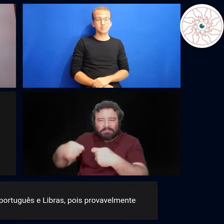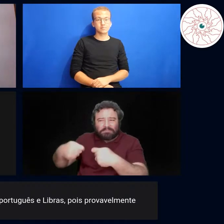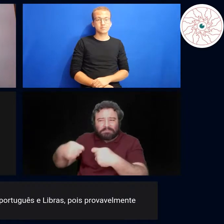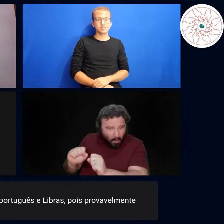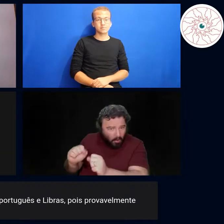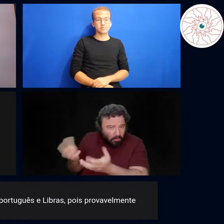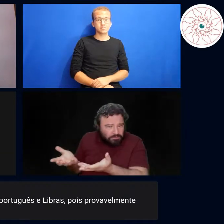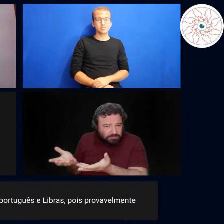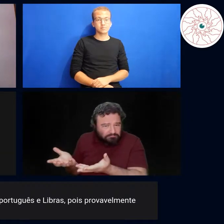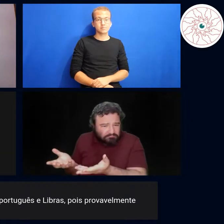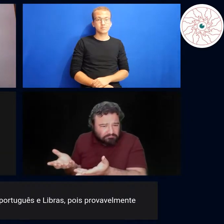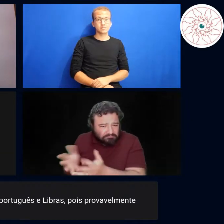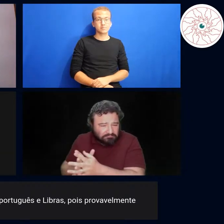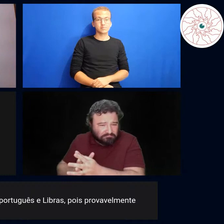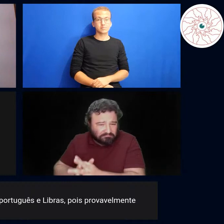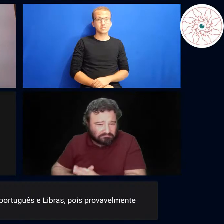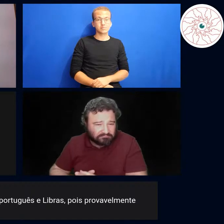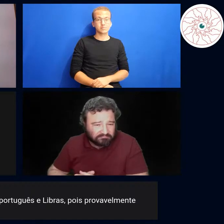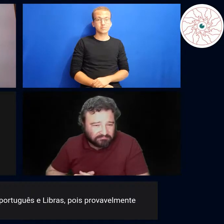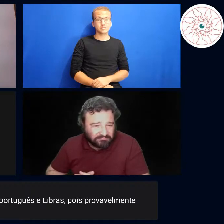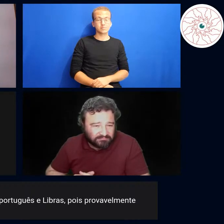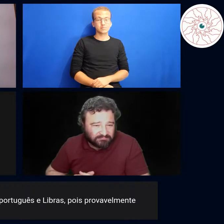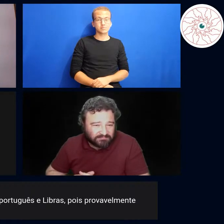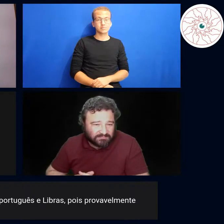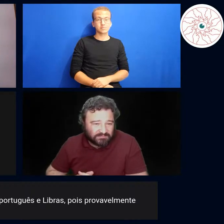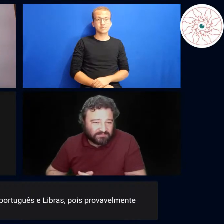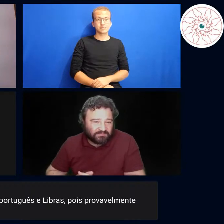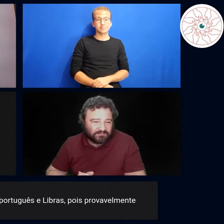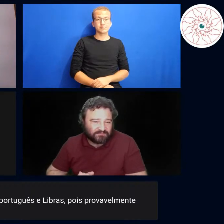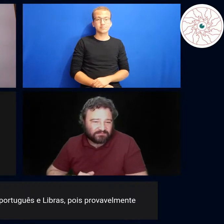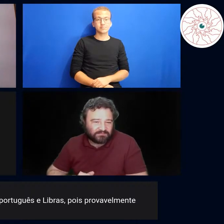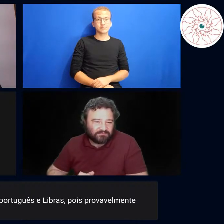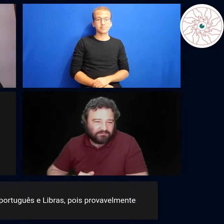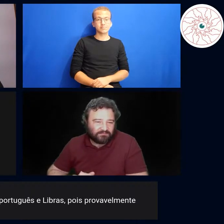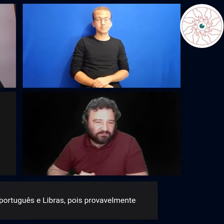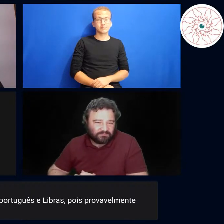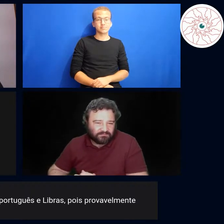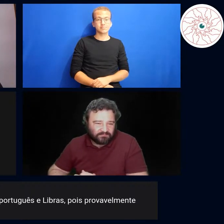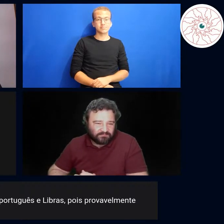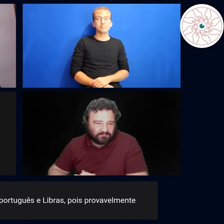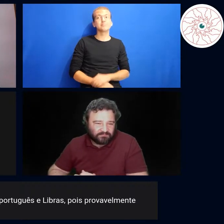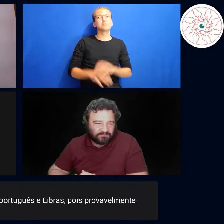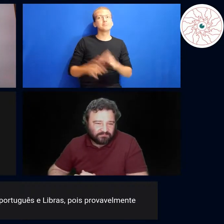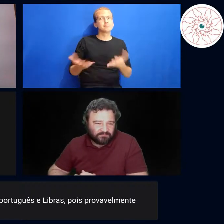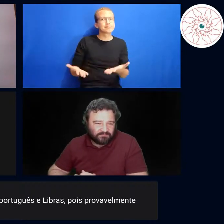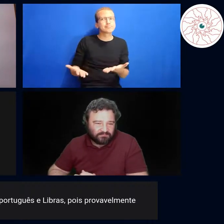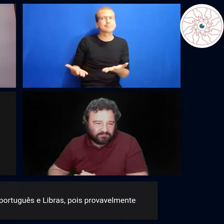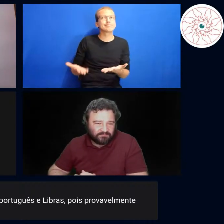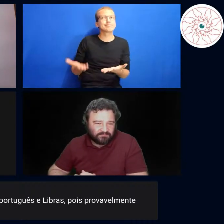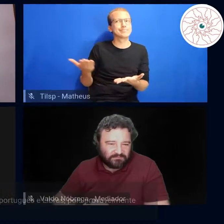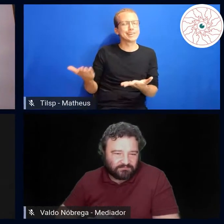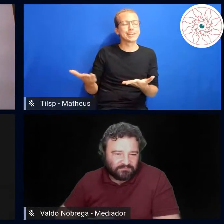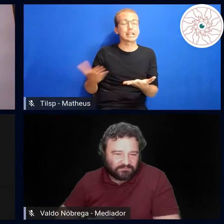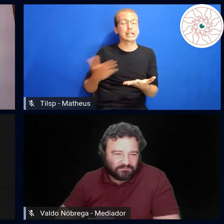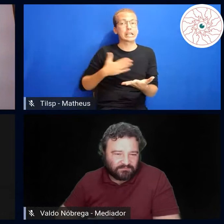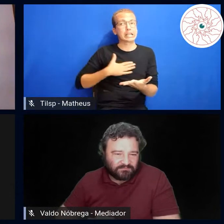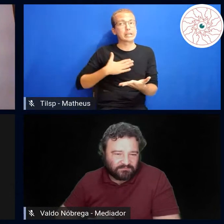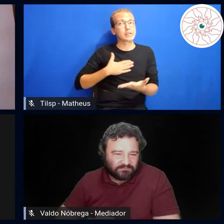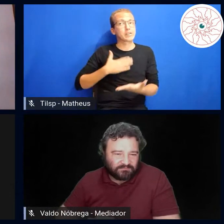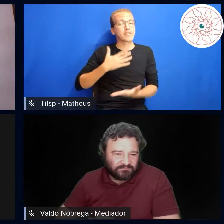provavelmente aprende a Libras? Olha só, Israel, diante da minha experiência, eu